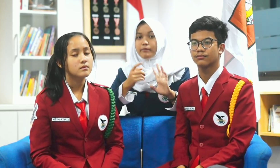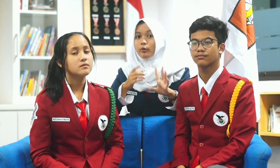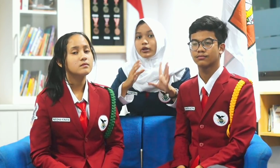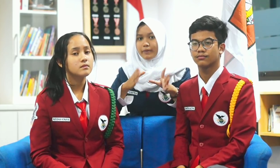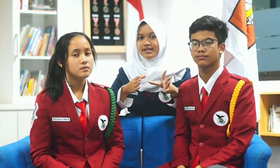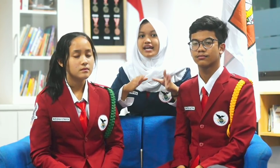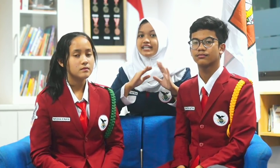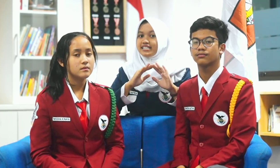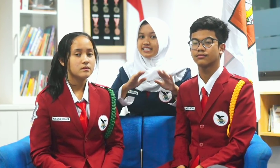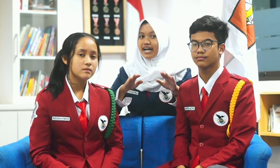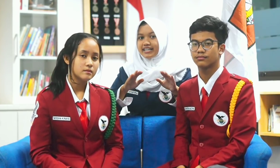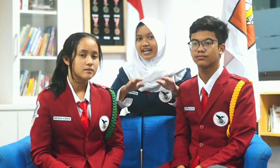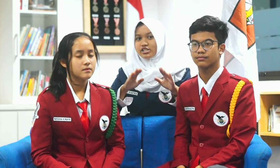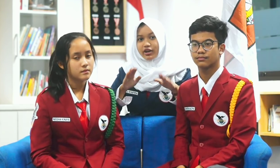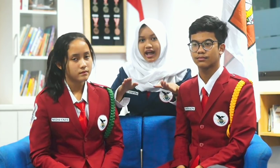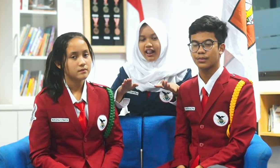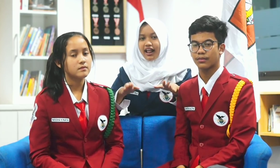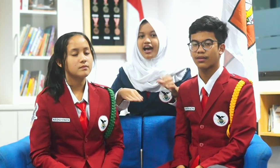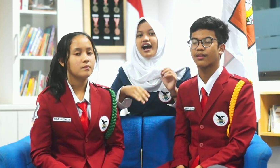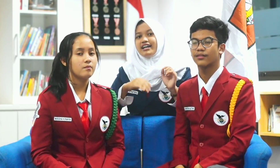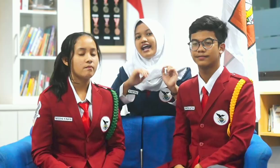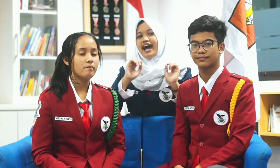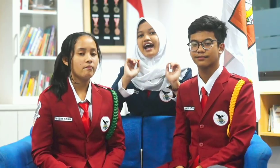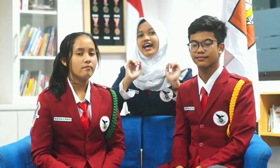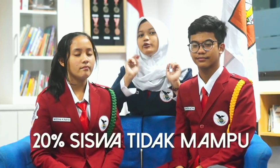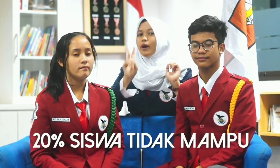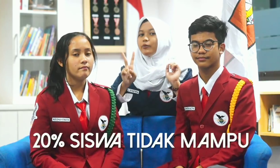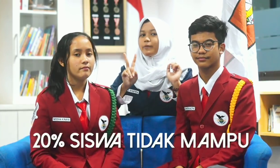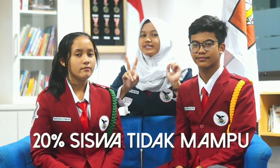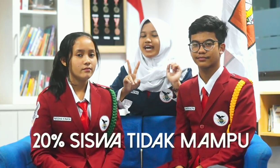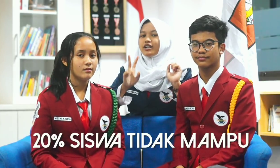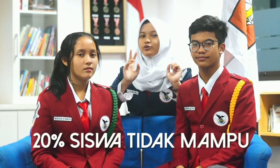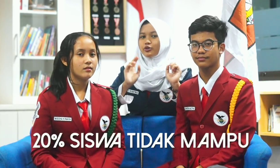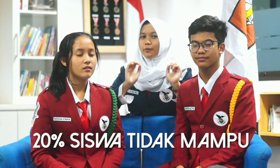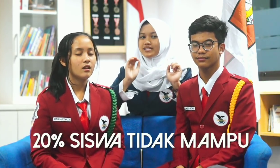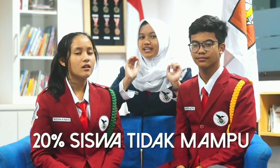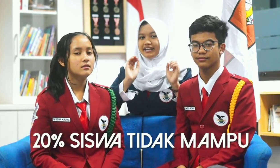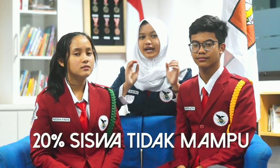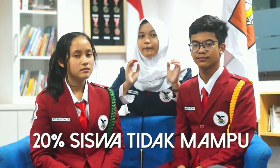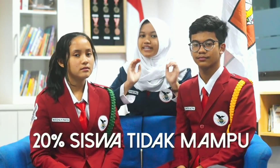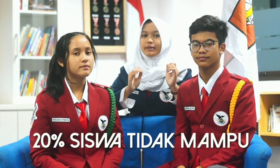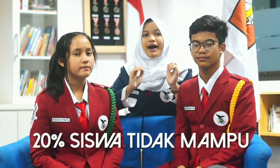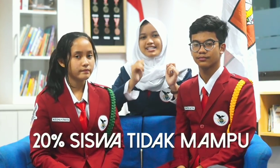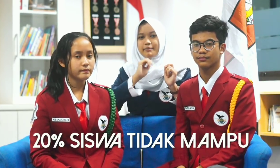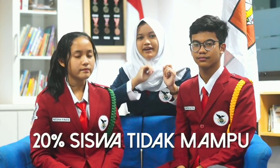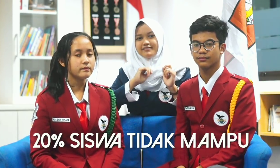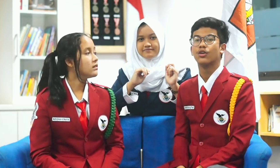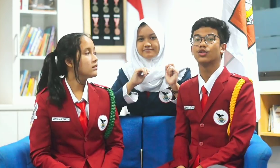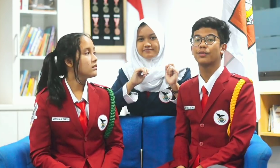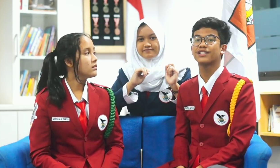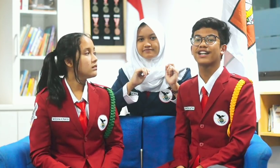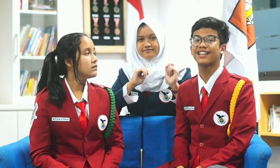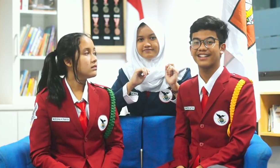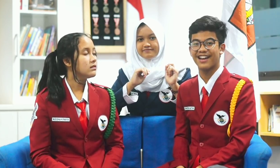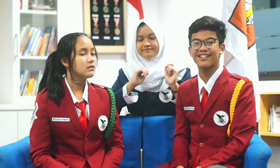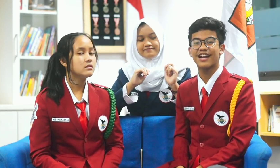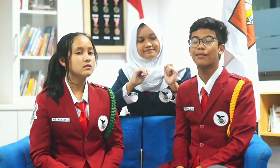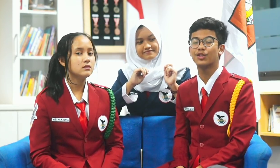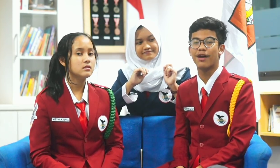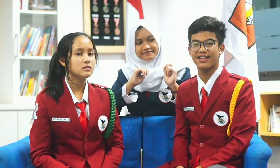maupun emas di jenjang internasional. Dan ada 20% untuk peserta didik penerima KJP. Untuk persyaratannya gak begitu banyak.